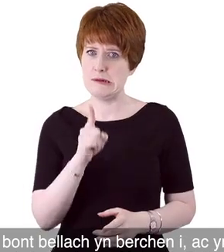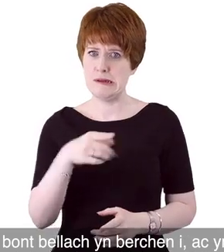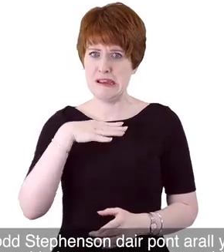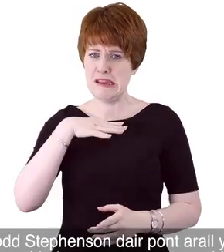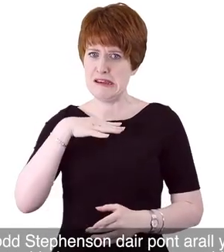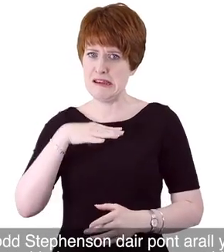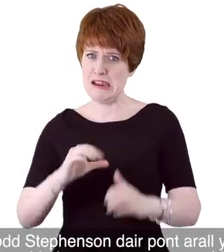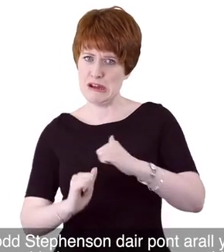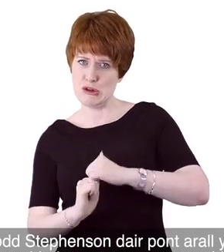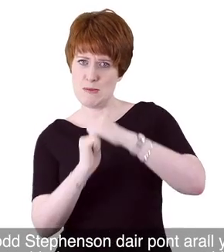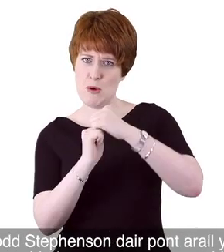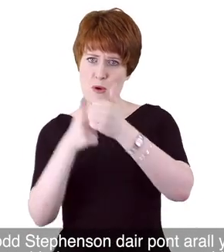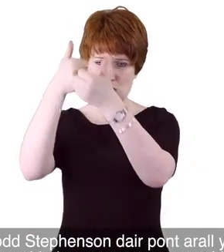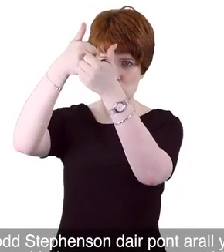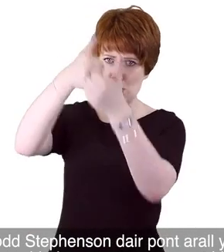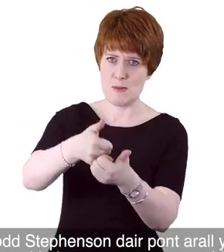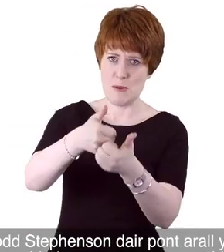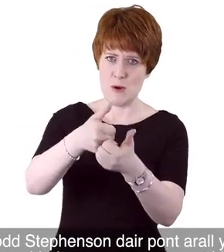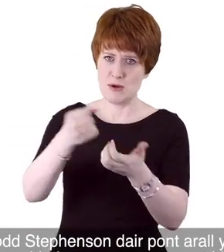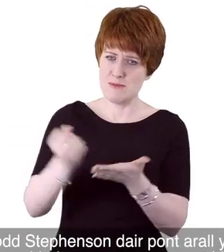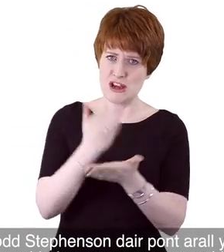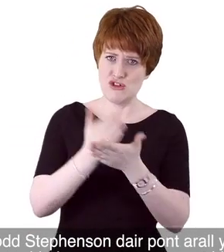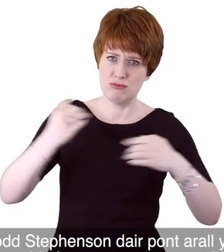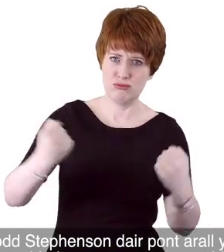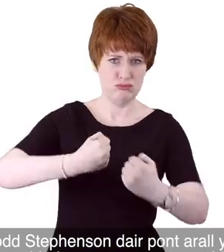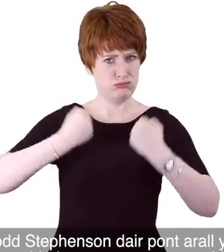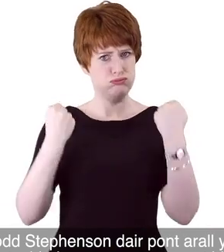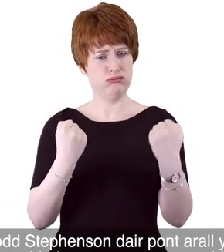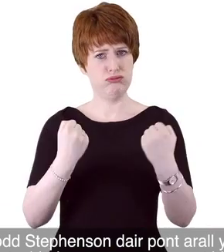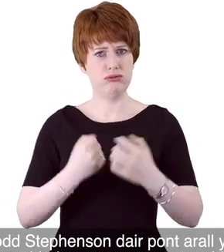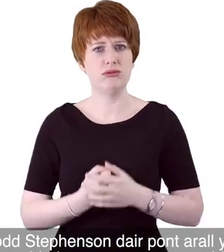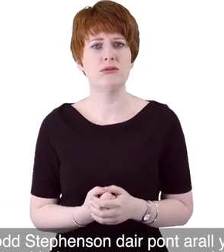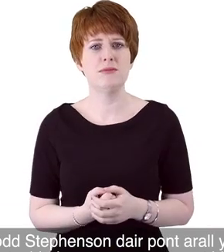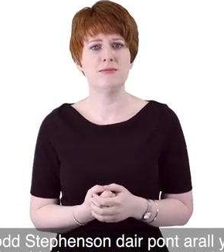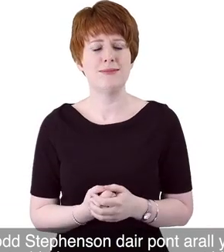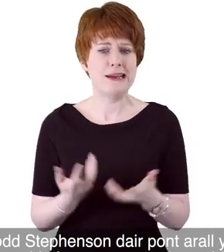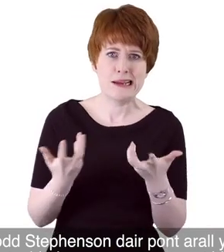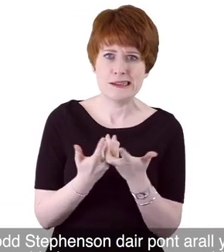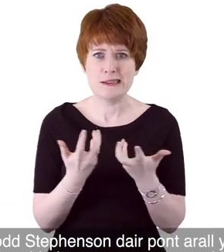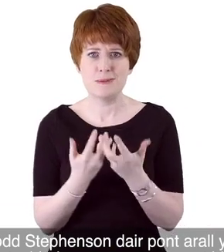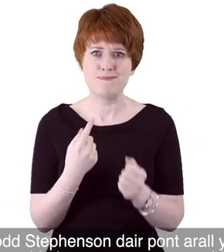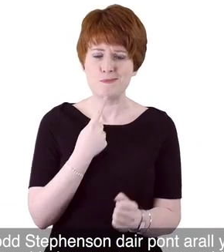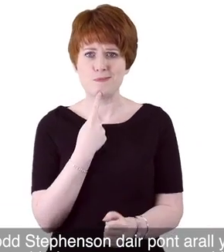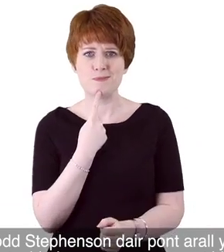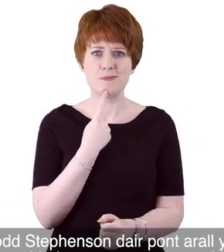Rail. Adeiladodd Stevenson 2 pont arall yn dilyn yr un egwyddorion, yn cynnwys pont hir iawn